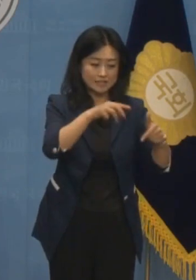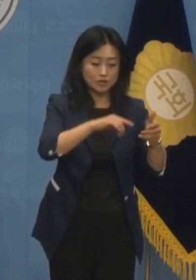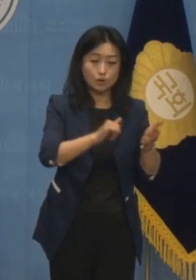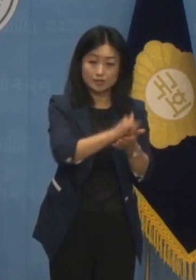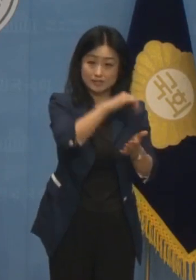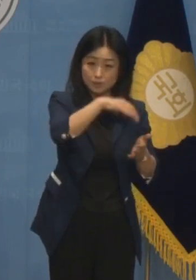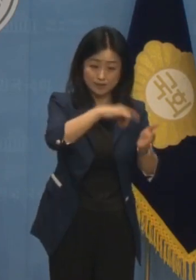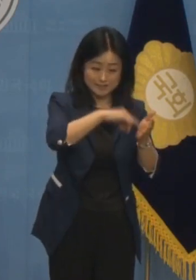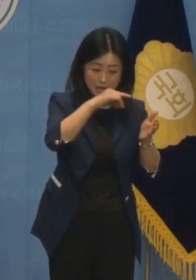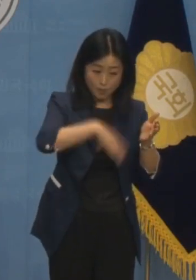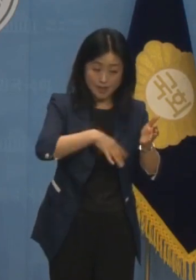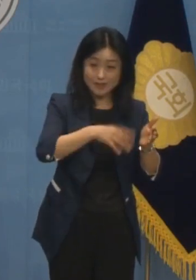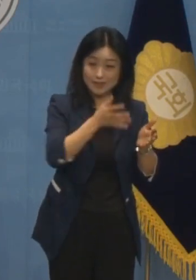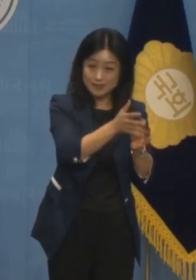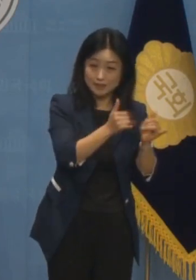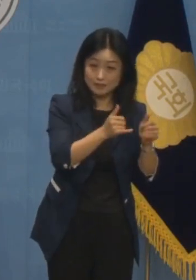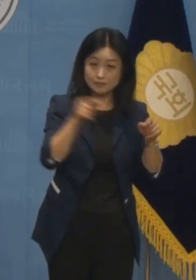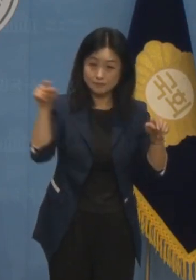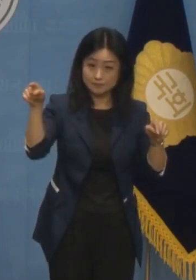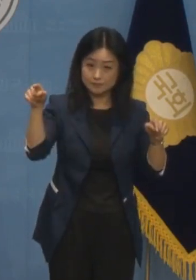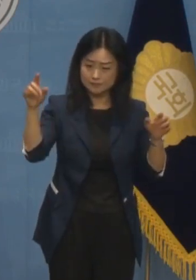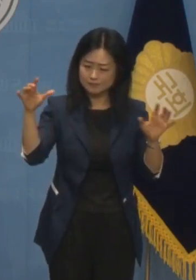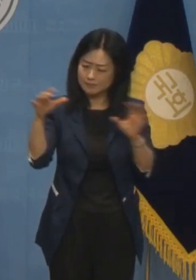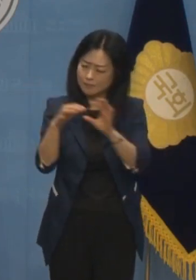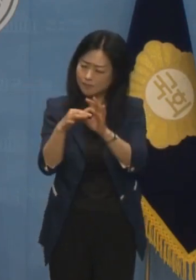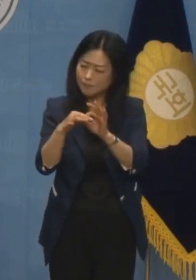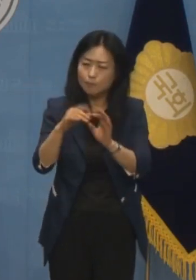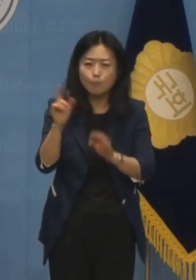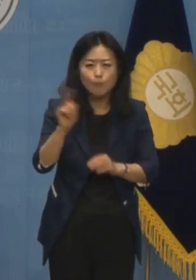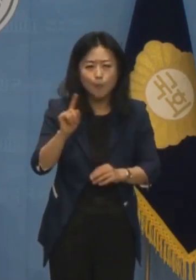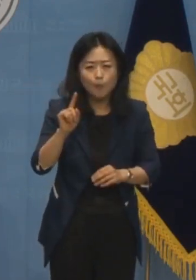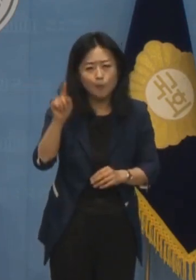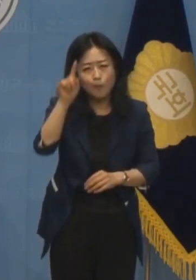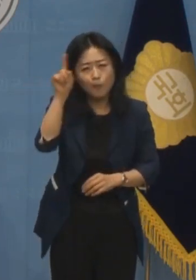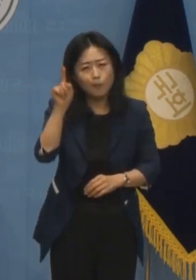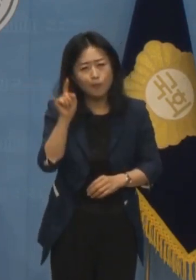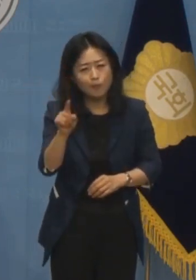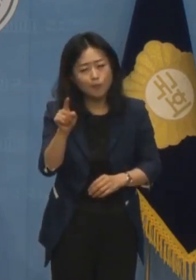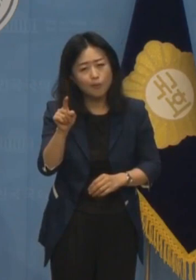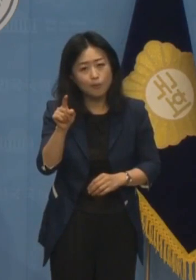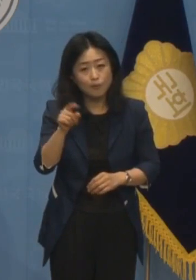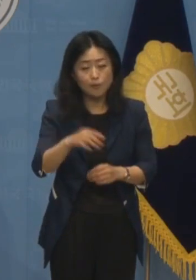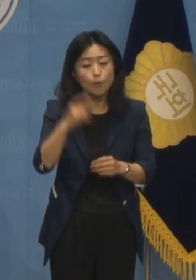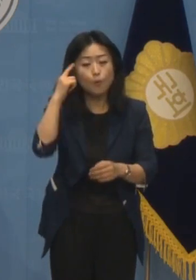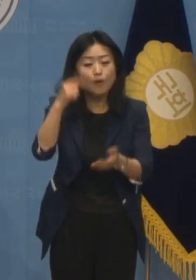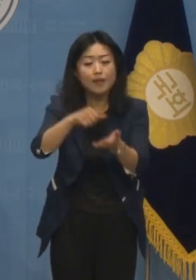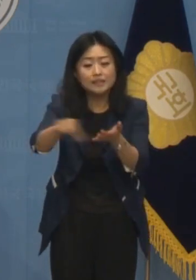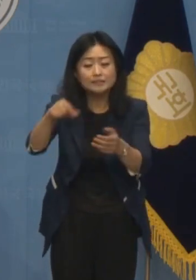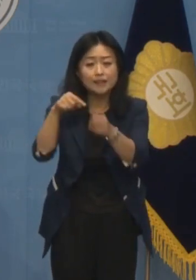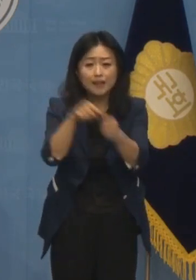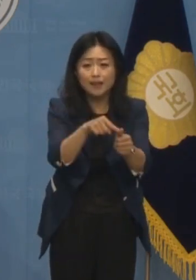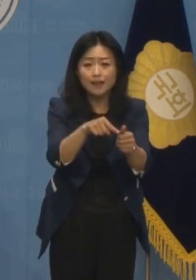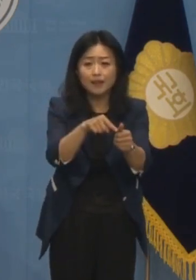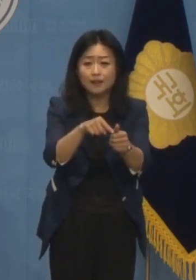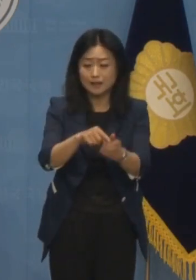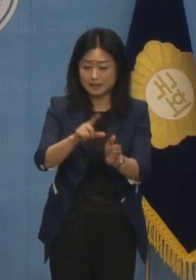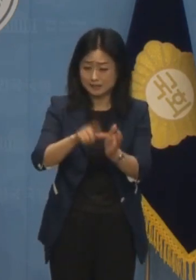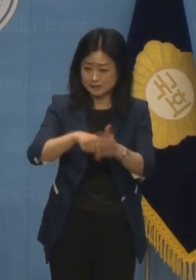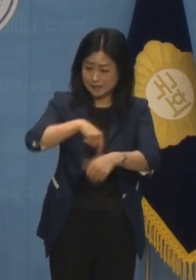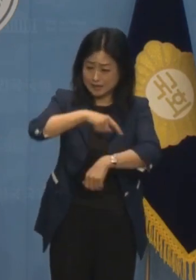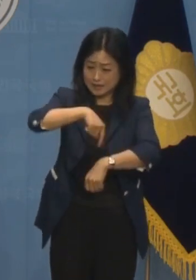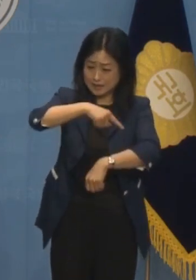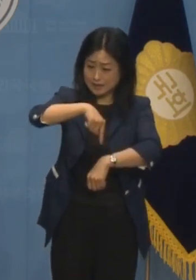삭제요청 여부를 확인하는 것이 그렇게도 어려운 일입니까 시간을 끌고 뭉게수록